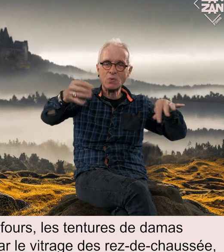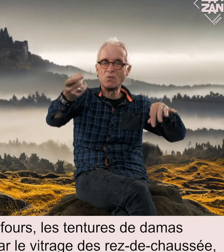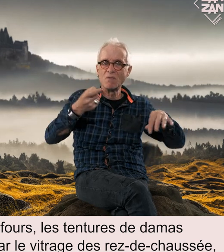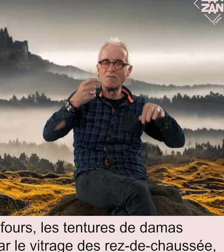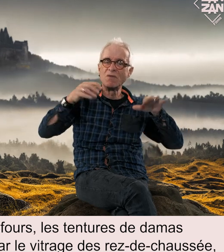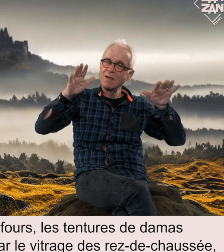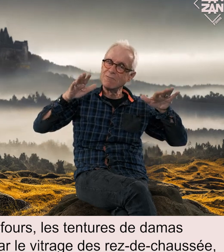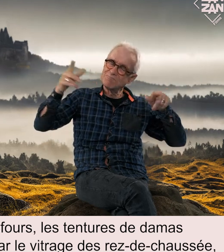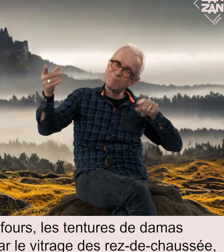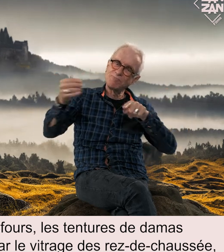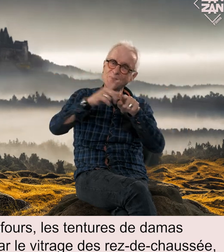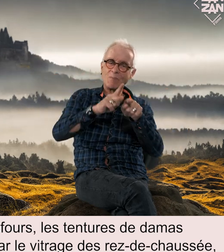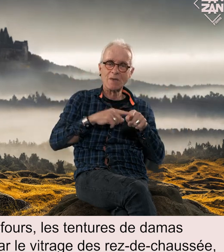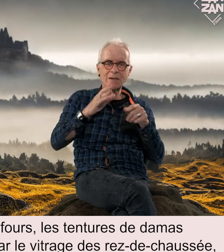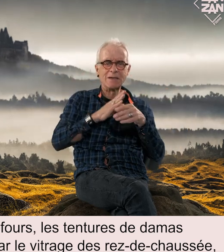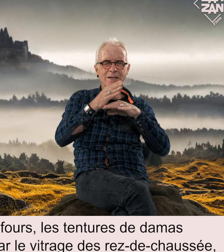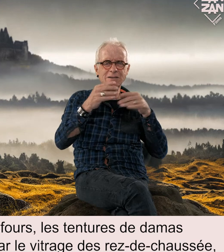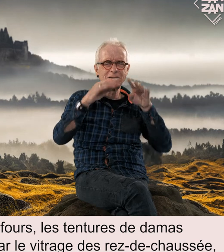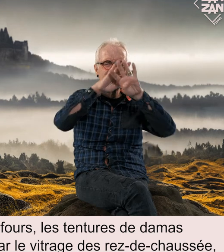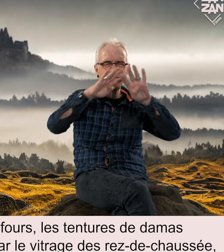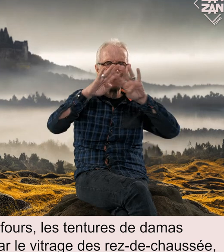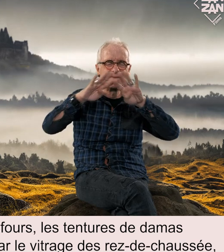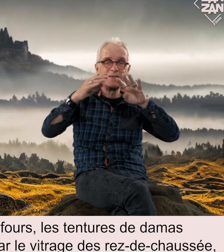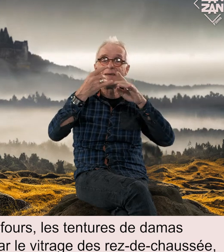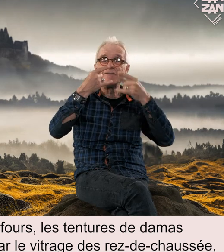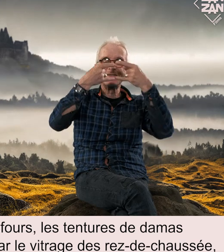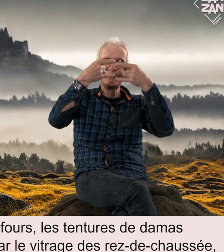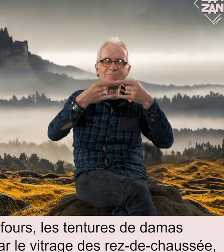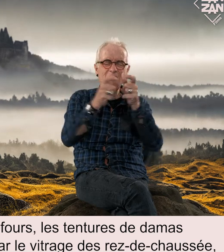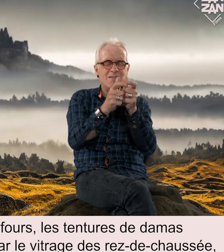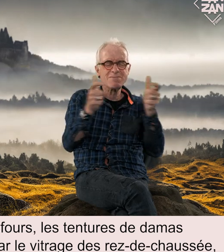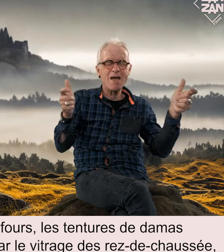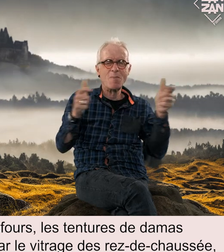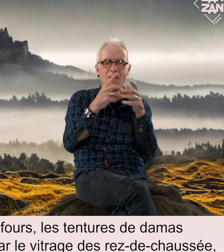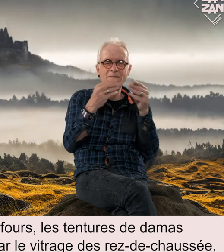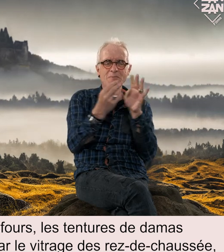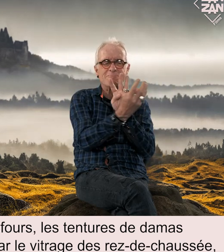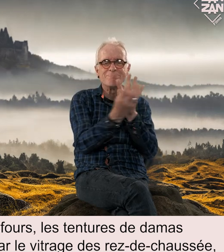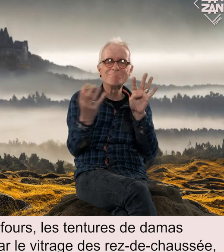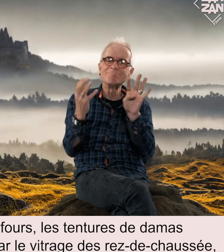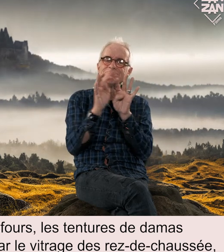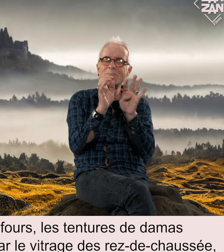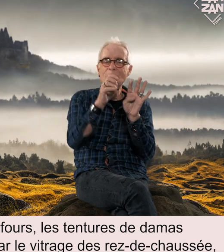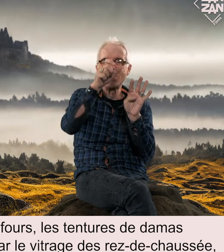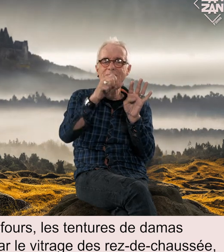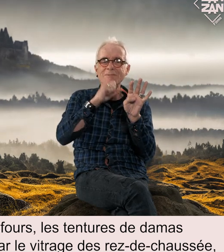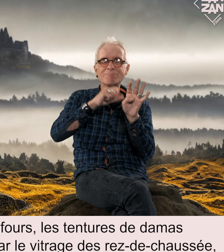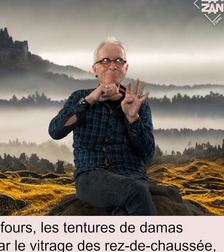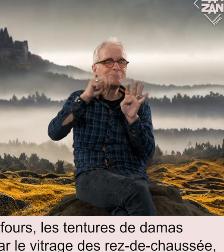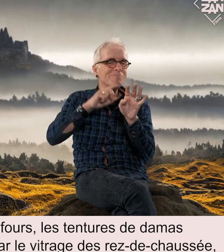venu par le vitrage des raies de chaussée, les longues tables de famille où des aïeux tenaient des petits-enfants sur leurs genoux.